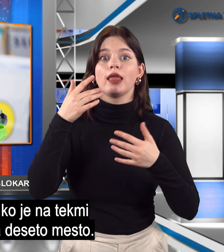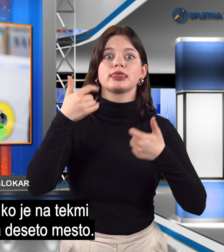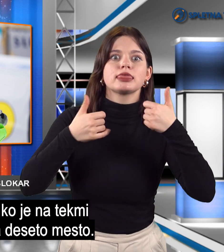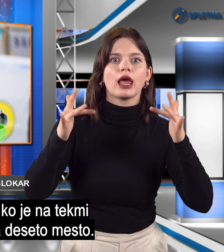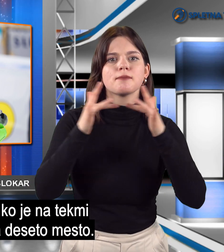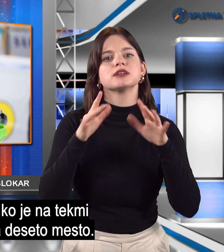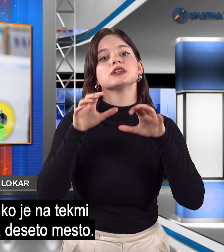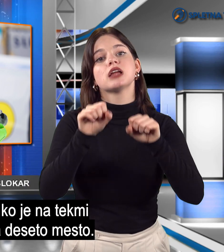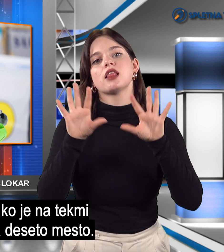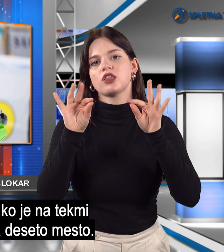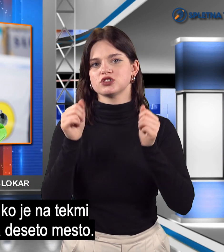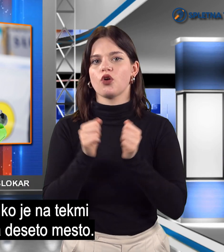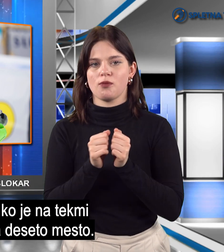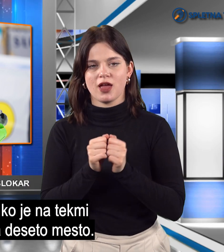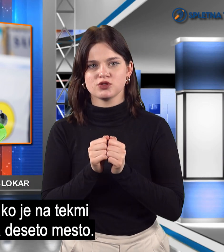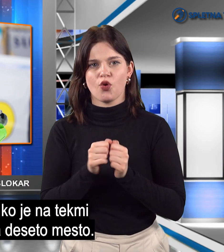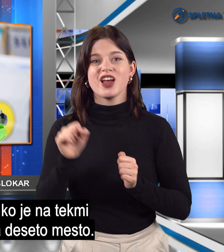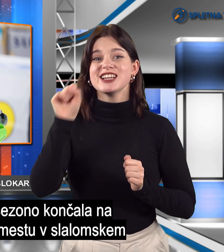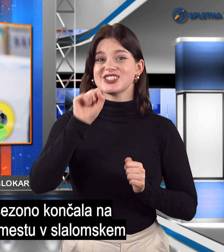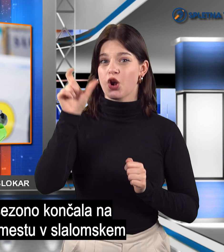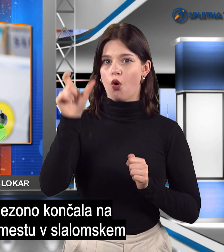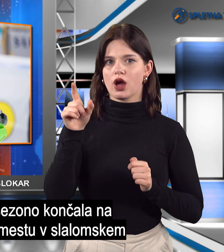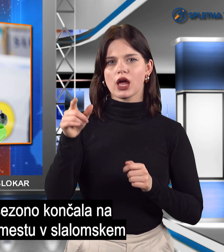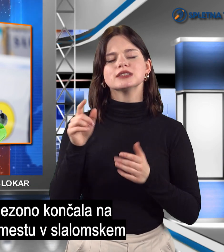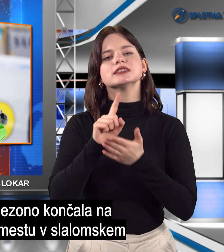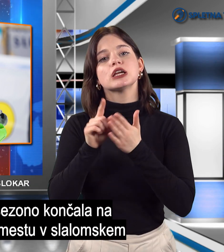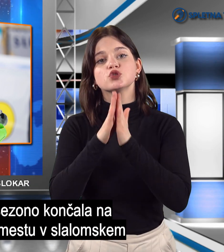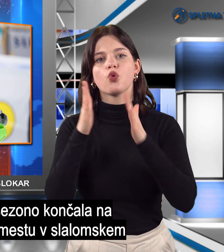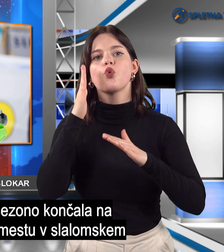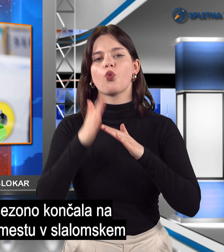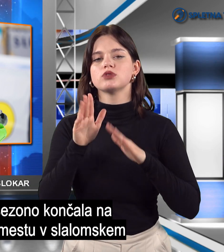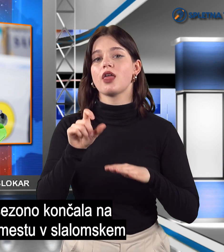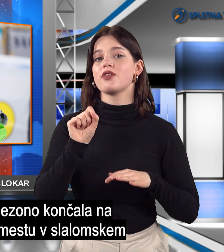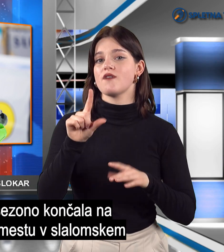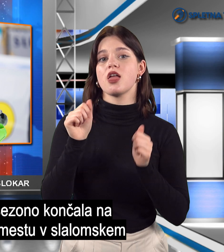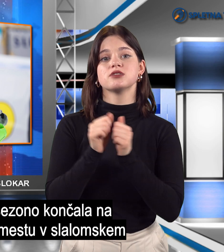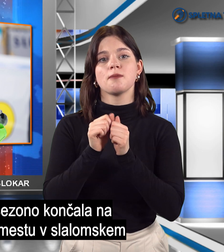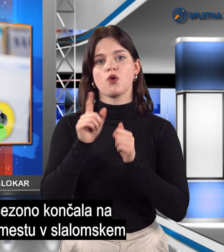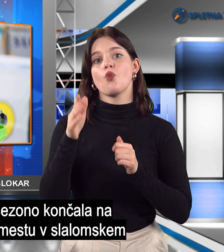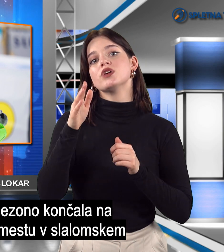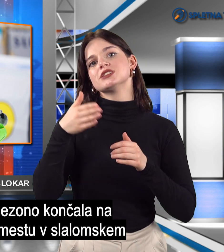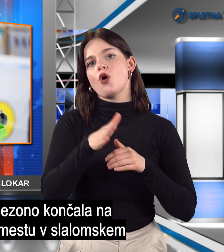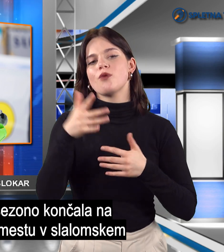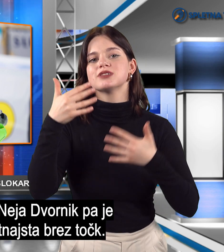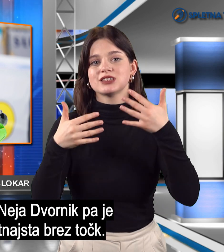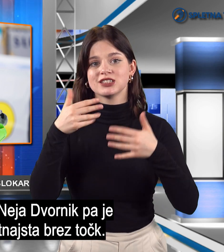tekmi zasedla 10. mesto. Slokar je sezono končala na 12. mestu v slalomskem